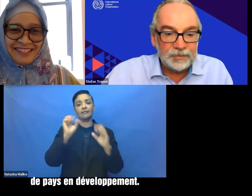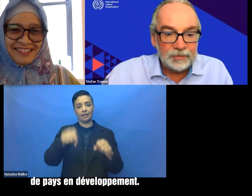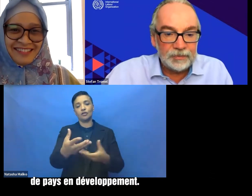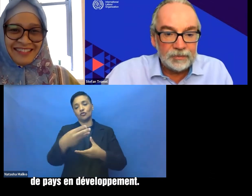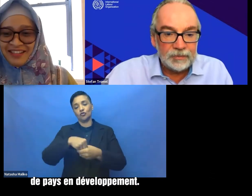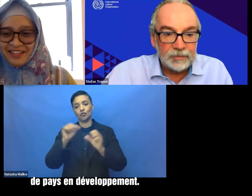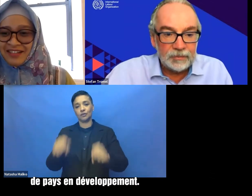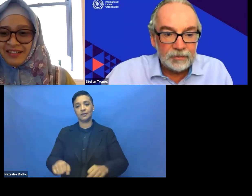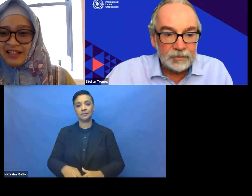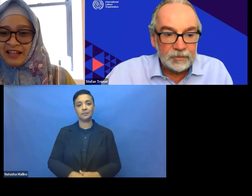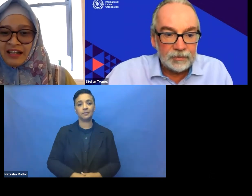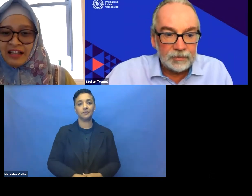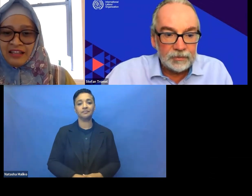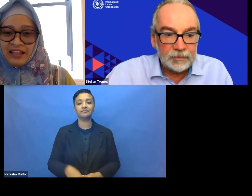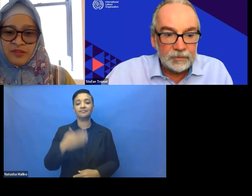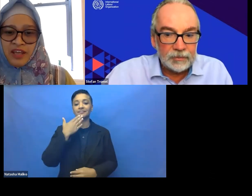en pays